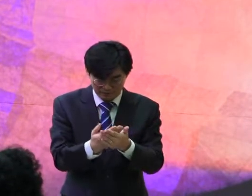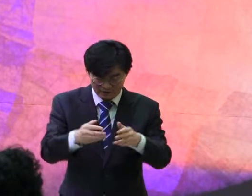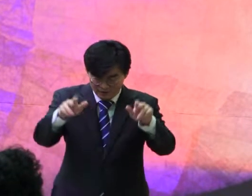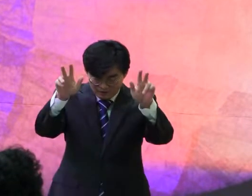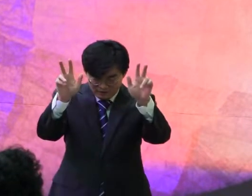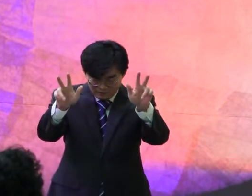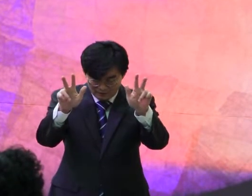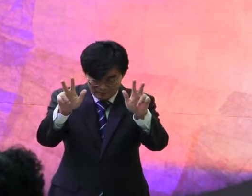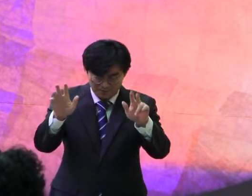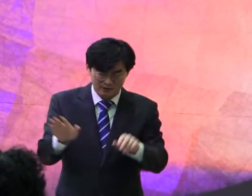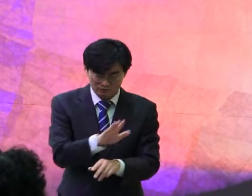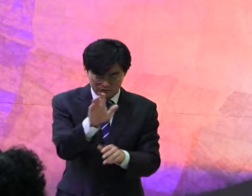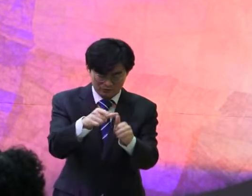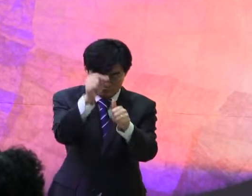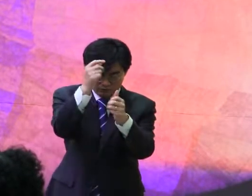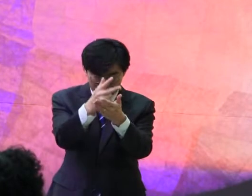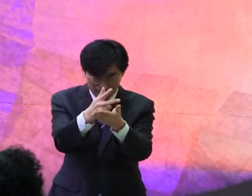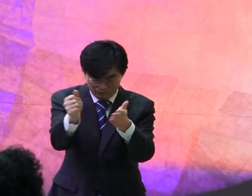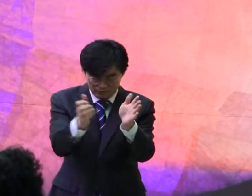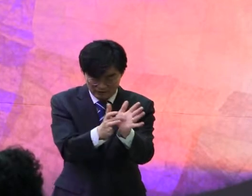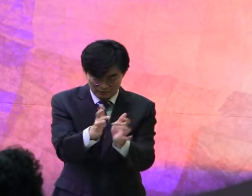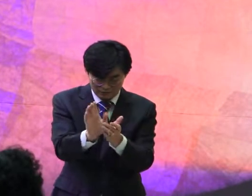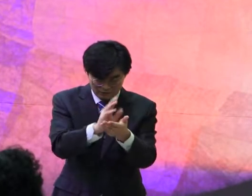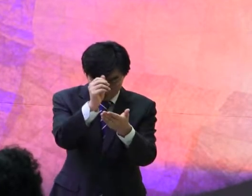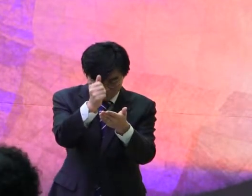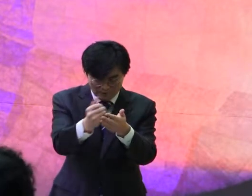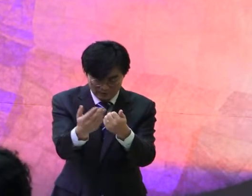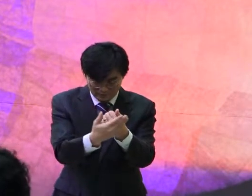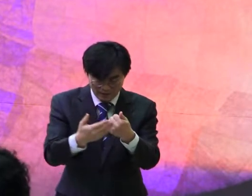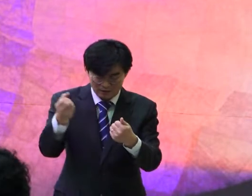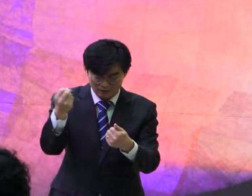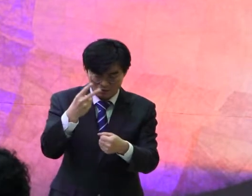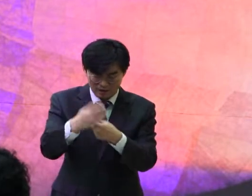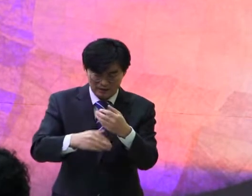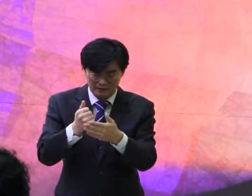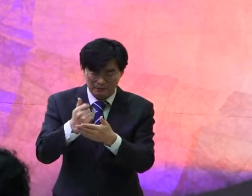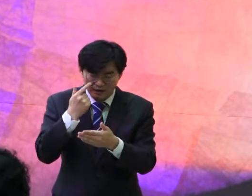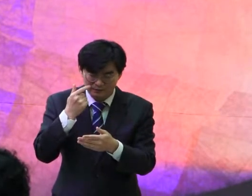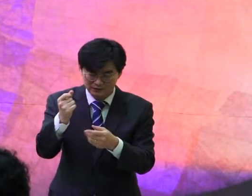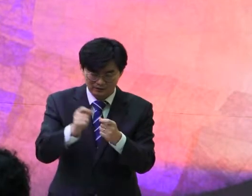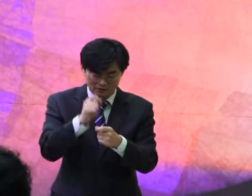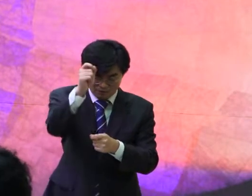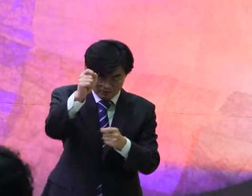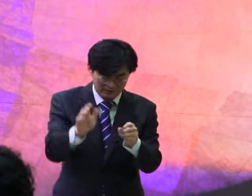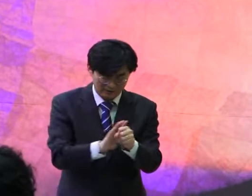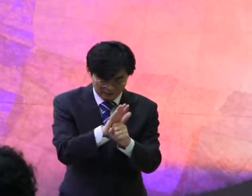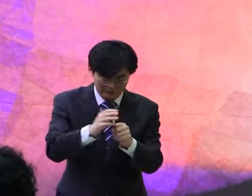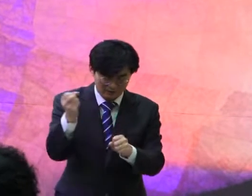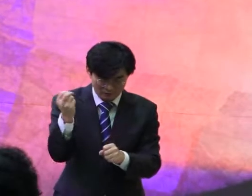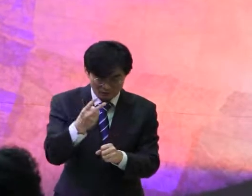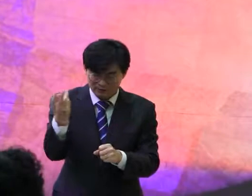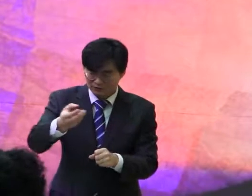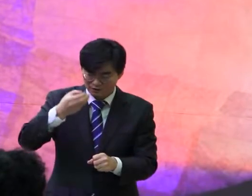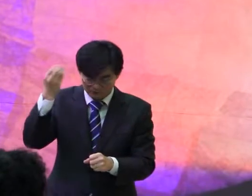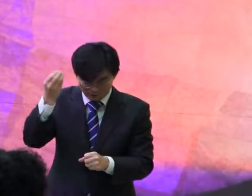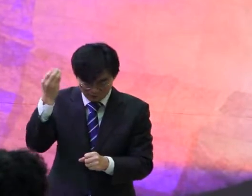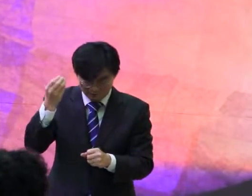이제는 우리 구주 예수 그리스도의 은혜와 하나님 아버지의 영원하신 사랑하심과